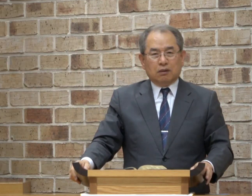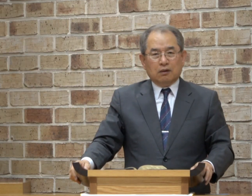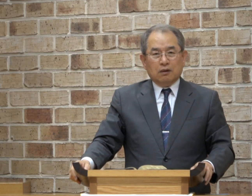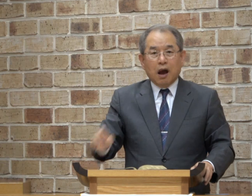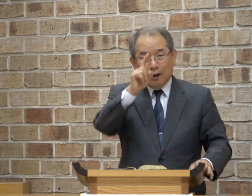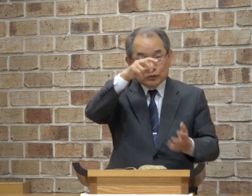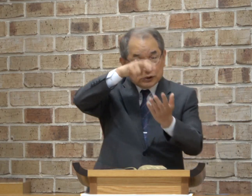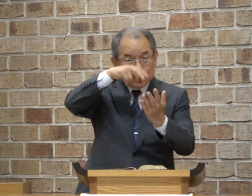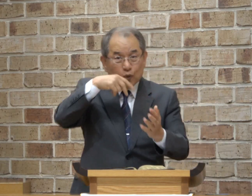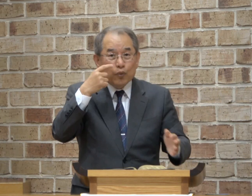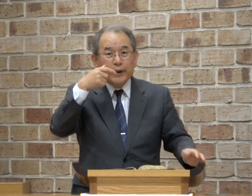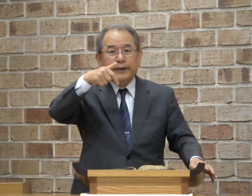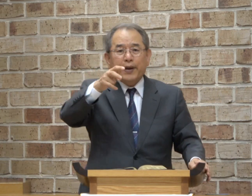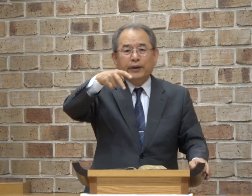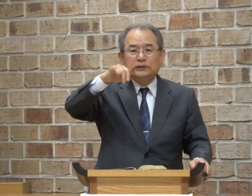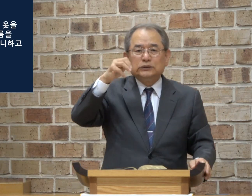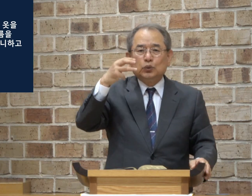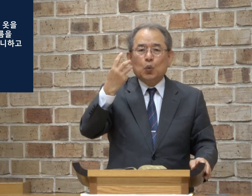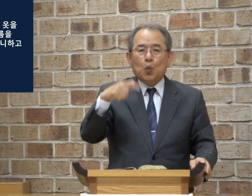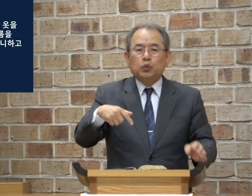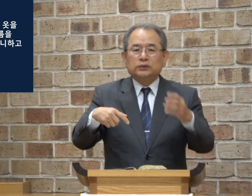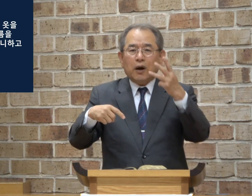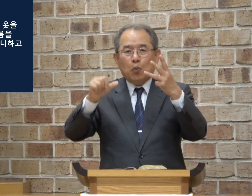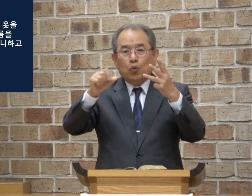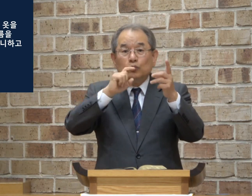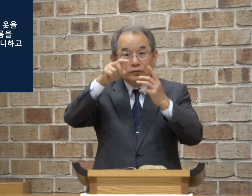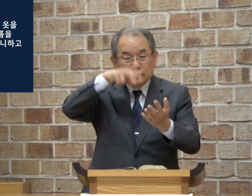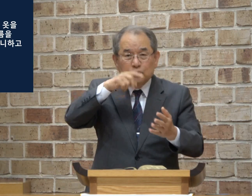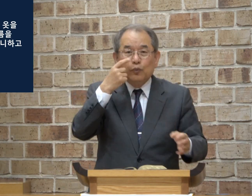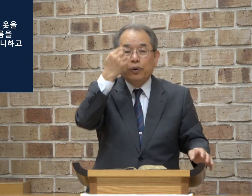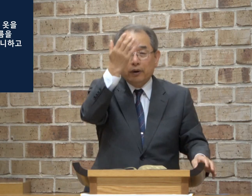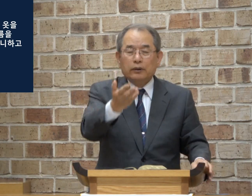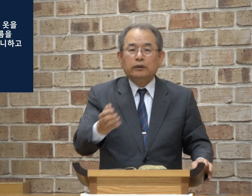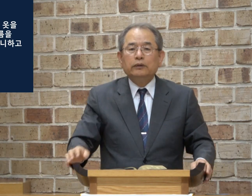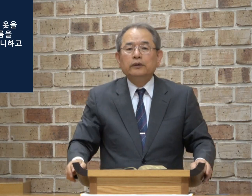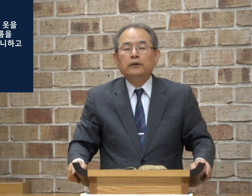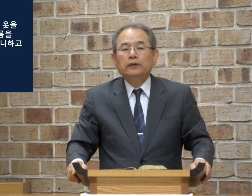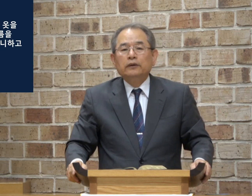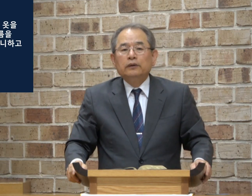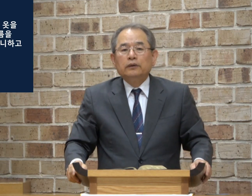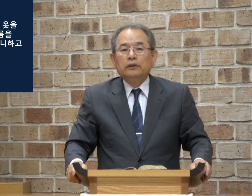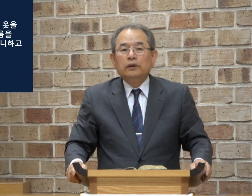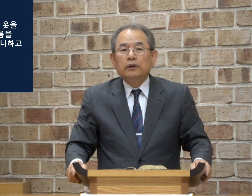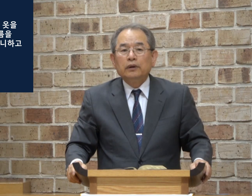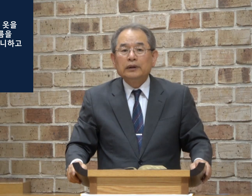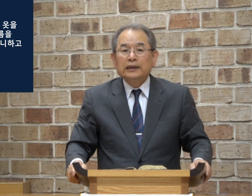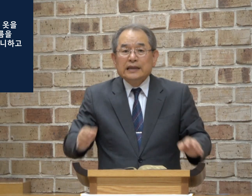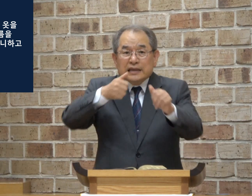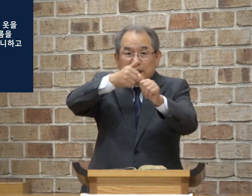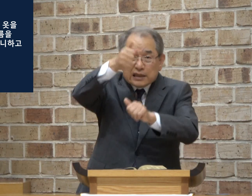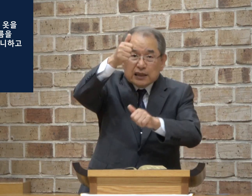우리의 행실이 기록되어 있습니다. 계시록 3장 5절 말씀입니다.